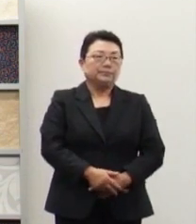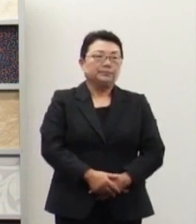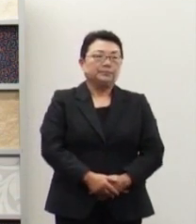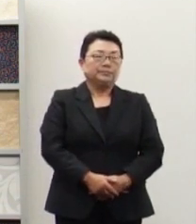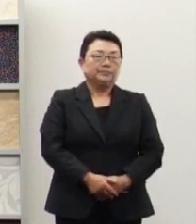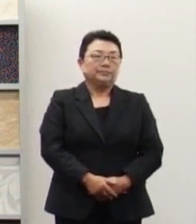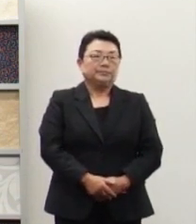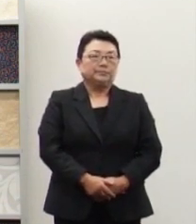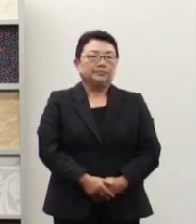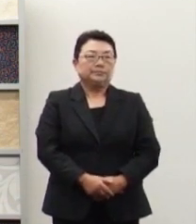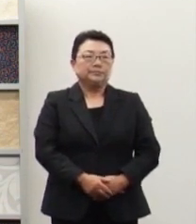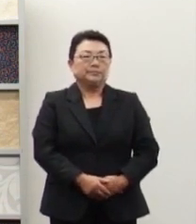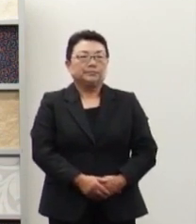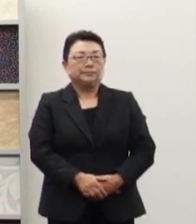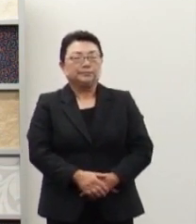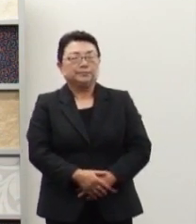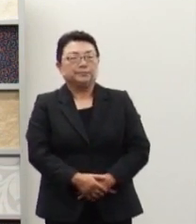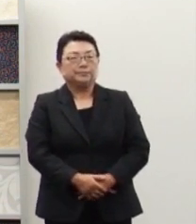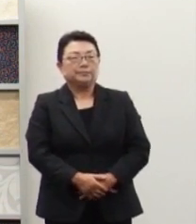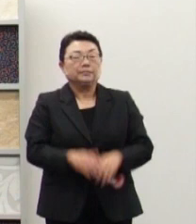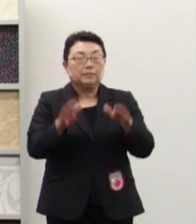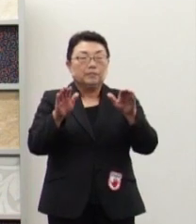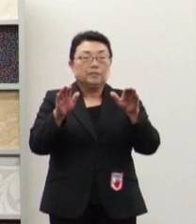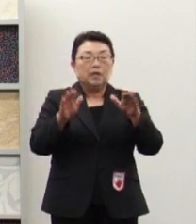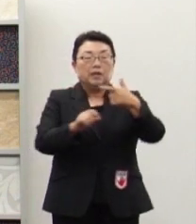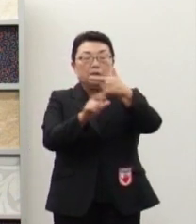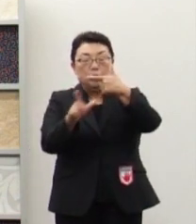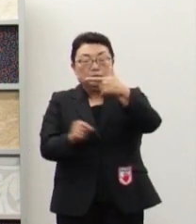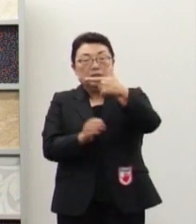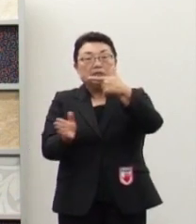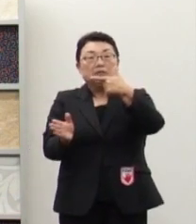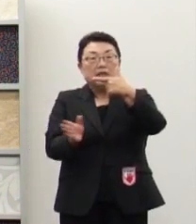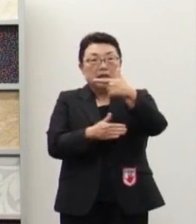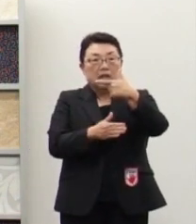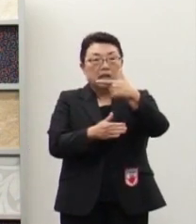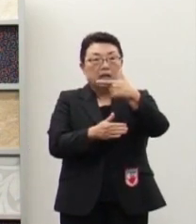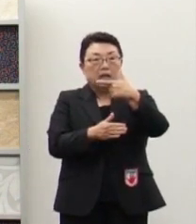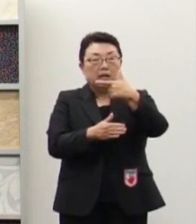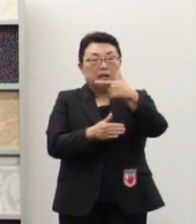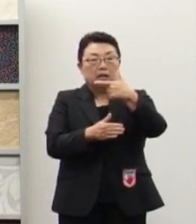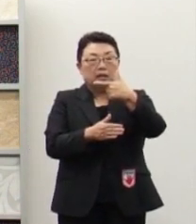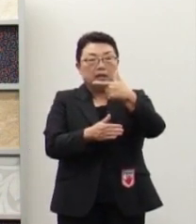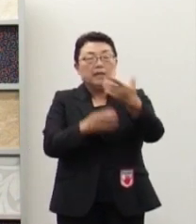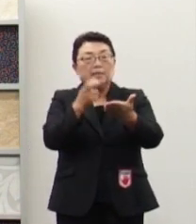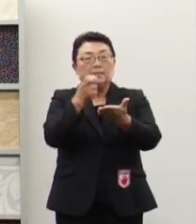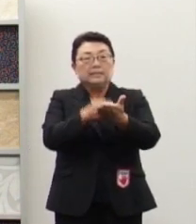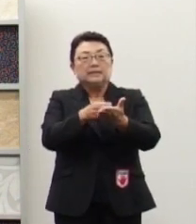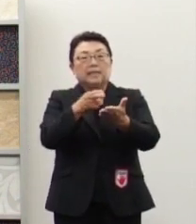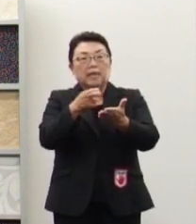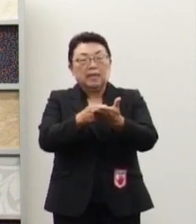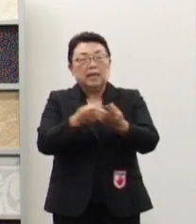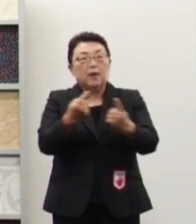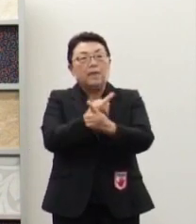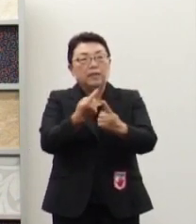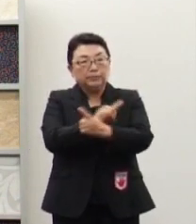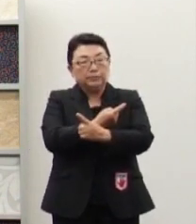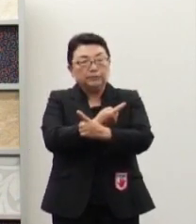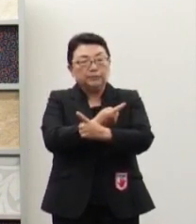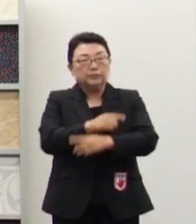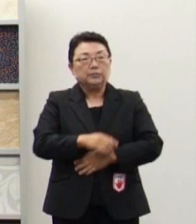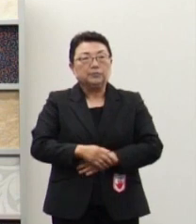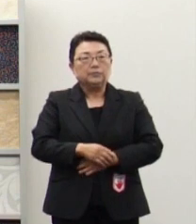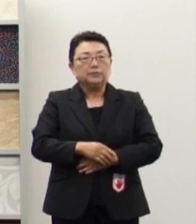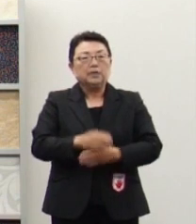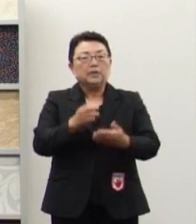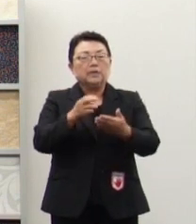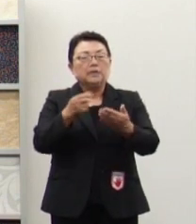はい、はい、 すみません、今回6月から規制が多少緩和されることになるとは思うんですけど、この一番大きな